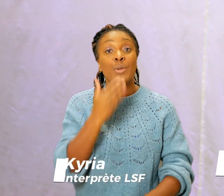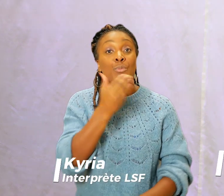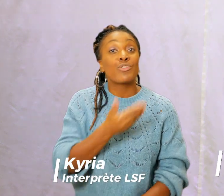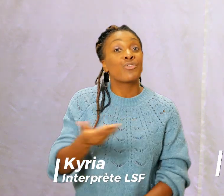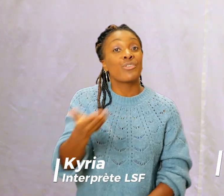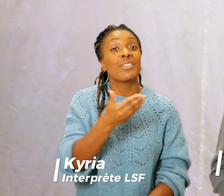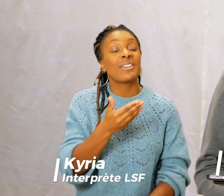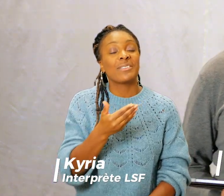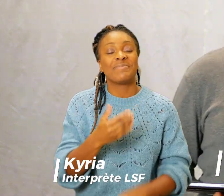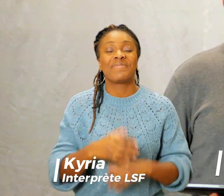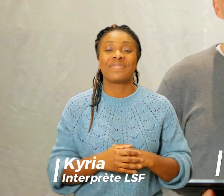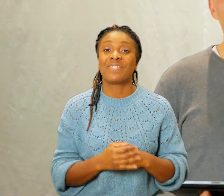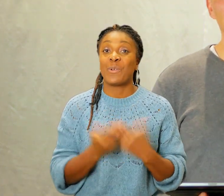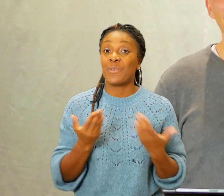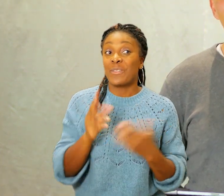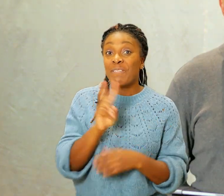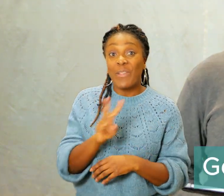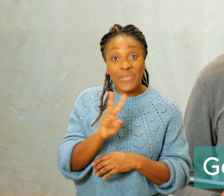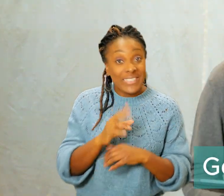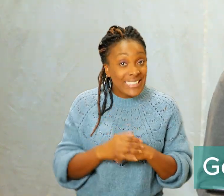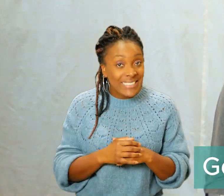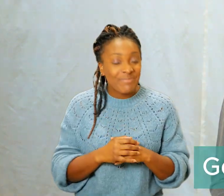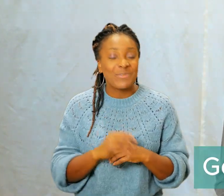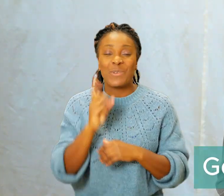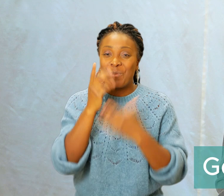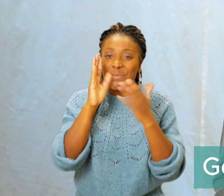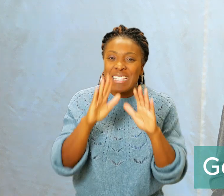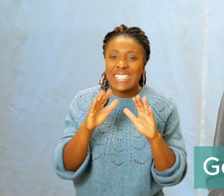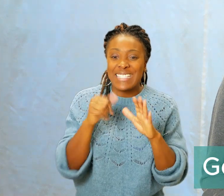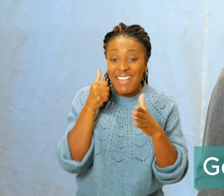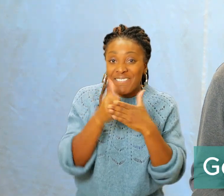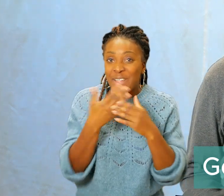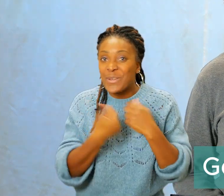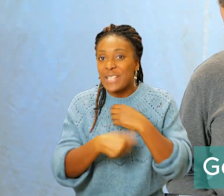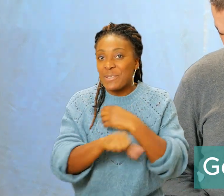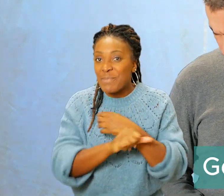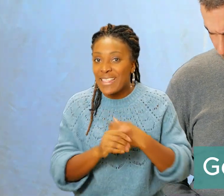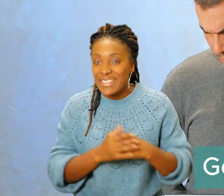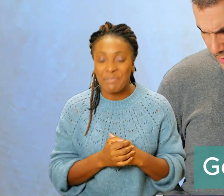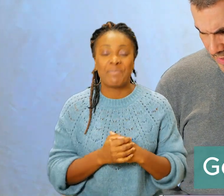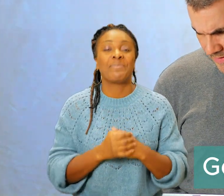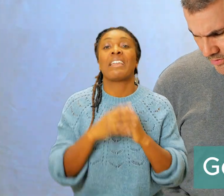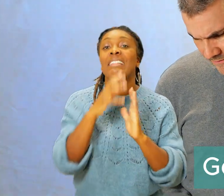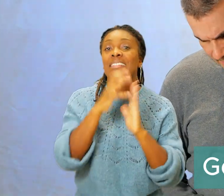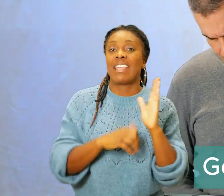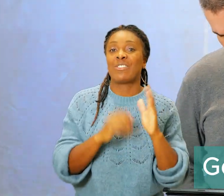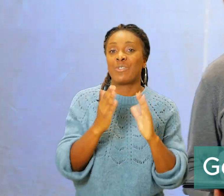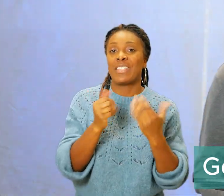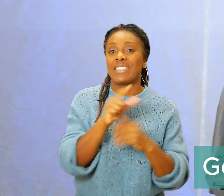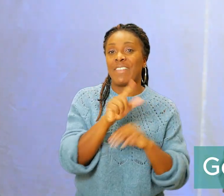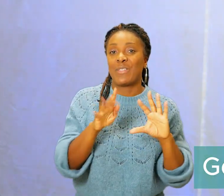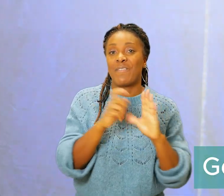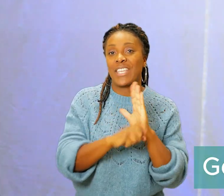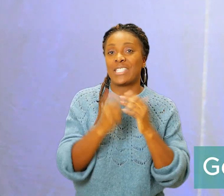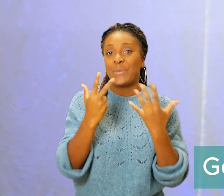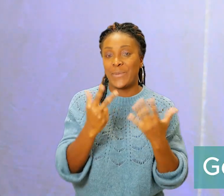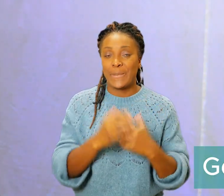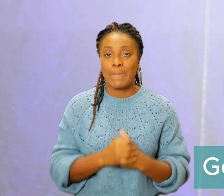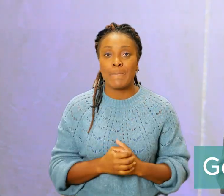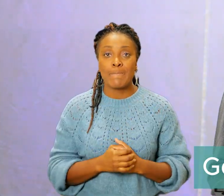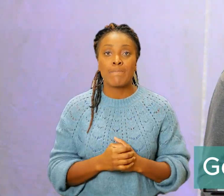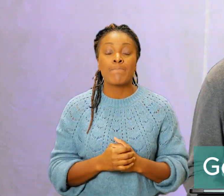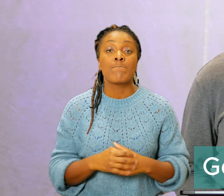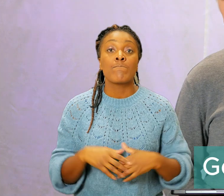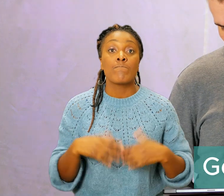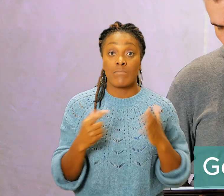Eh bien, bonjour à tous et à toutes, c'est la fin de semaine, que Dieu vous bénisse. Voilà, on prend ce texte, Genèse 29, verset 8. Ils